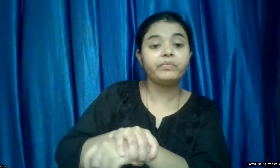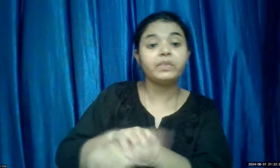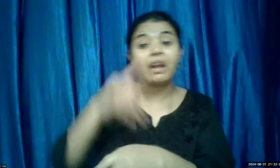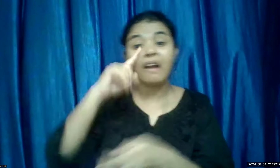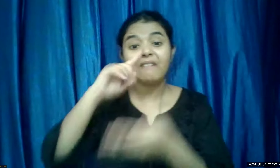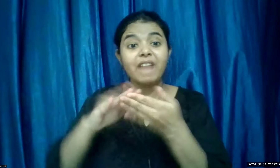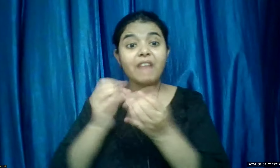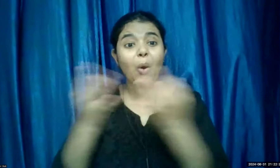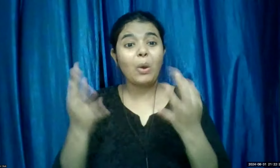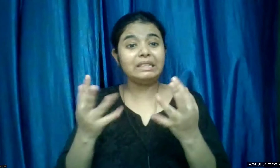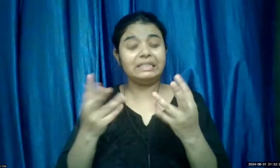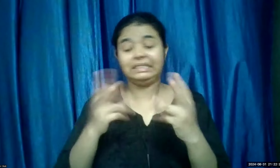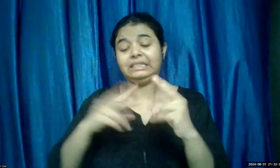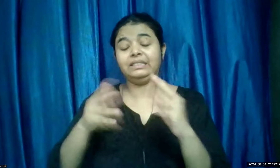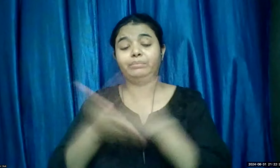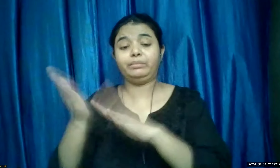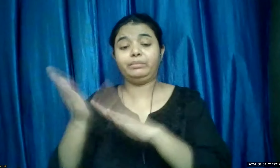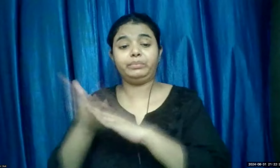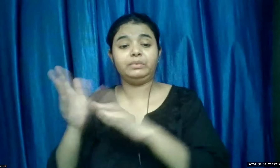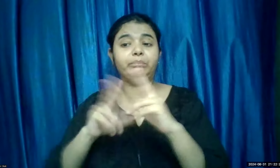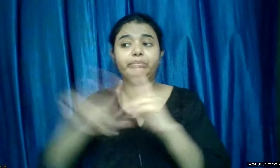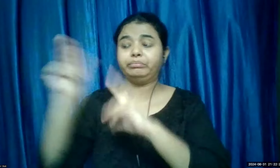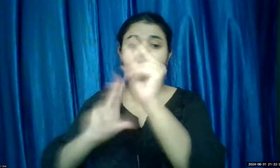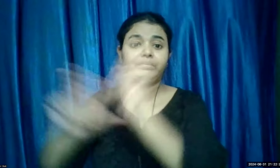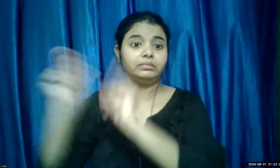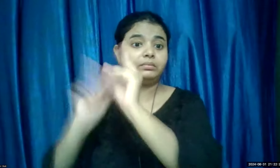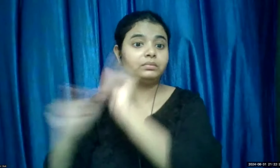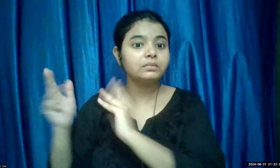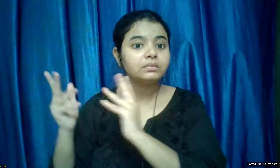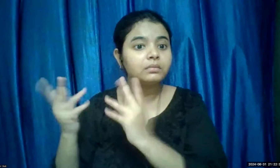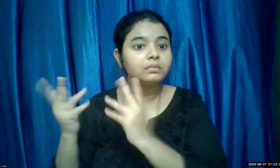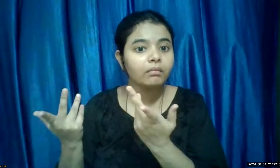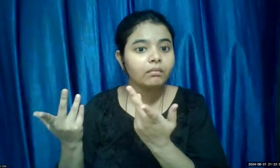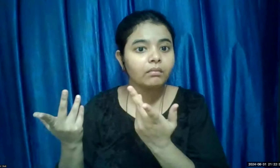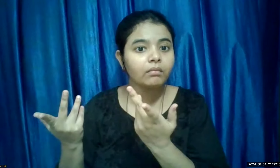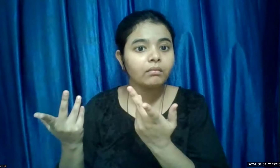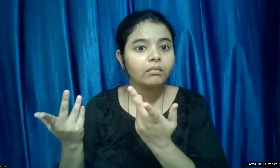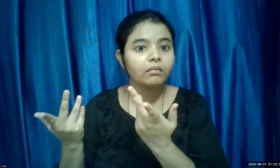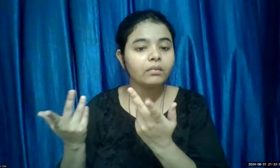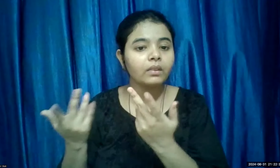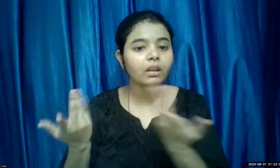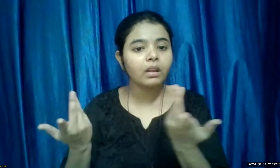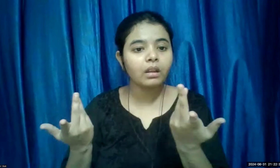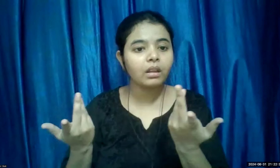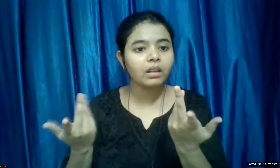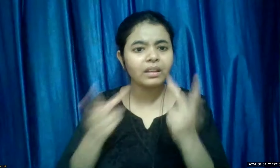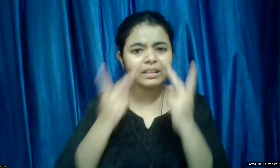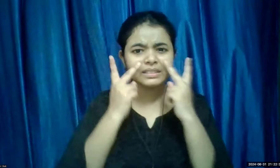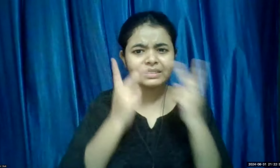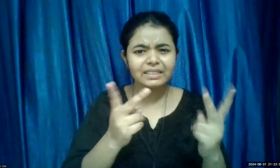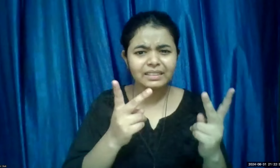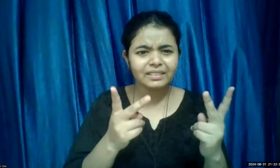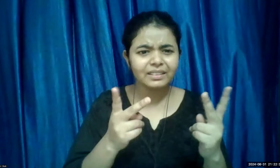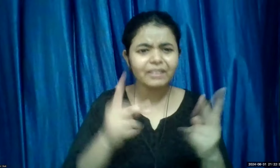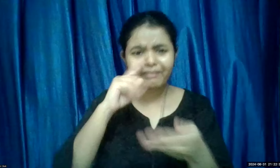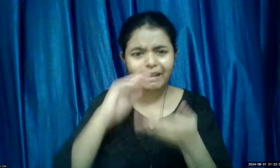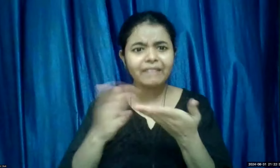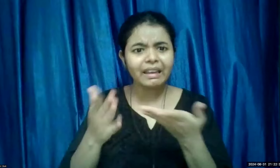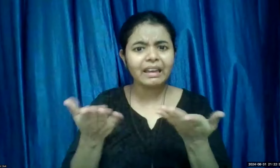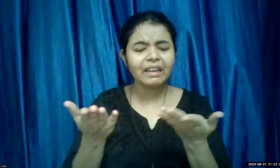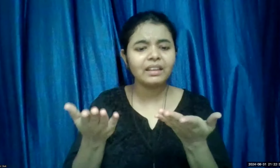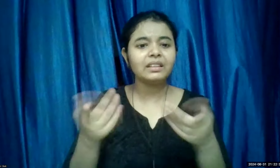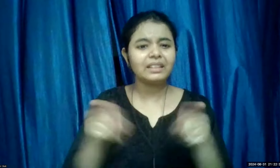सब उसको छोड़ छोड़ के चली गईं कि अरे कहीं ये हाथी हमारा पांव ना पकड़ ले। हम भी देखते हैं इस संसार में ऐसे ही होता है ना, जब कोई समस्या